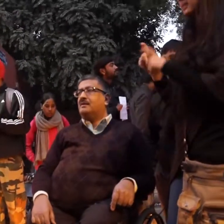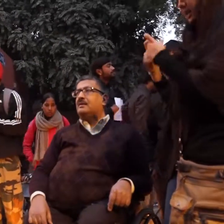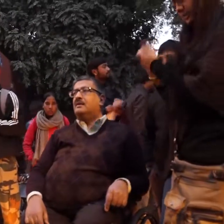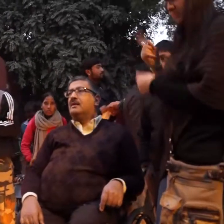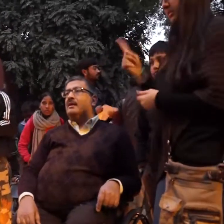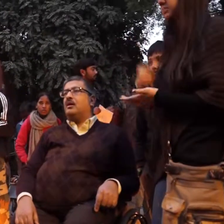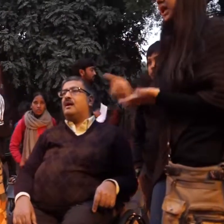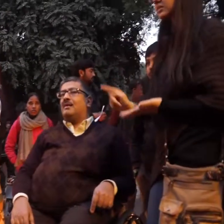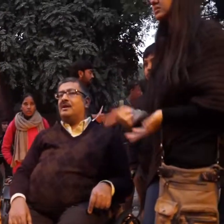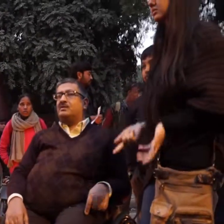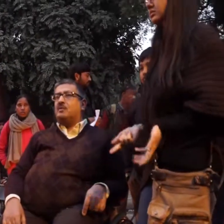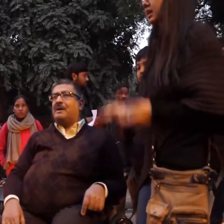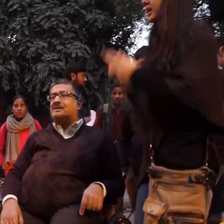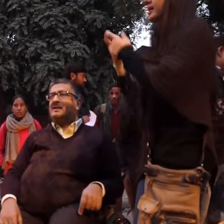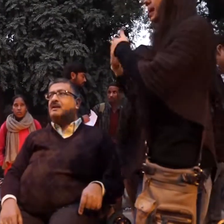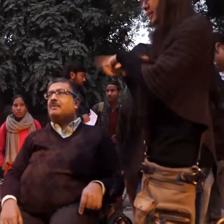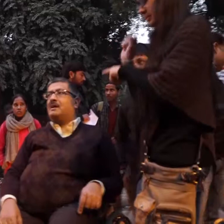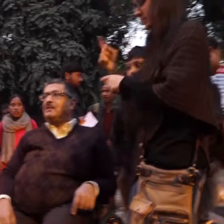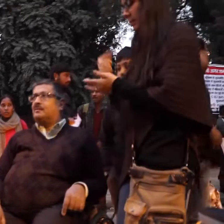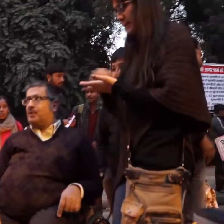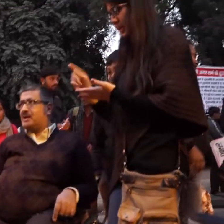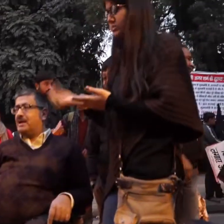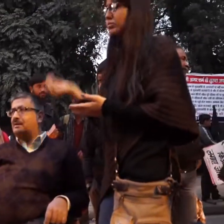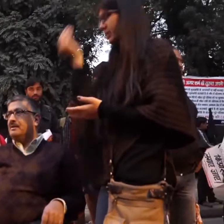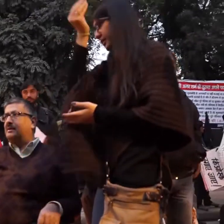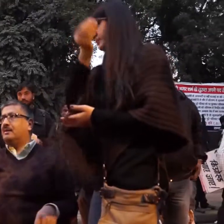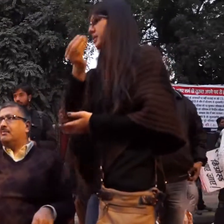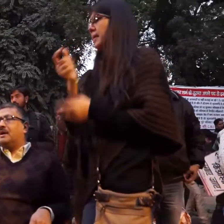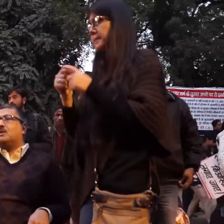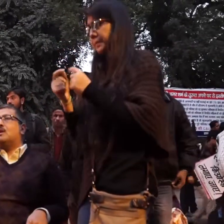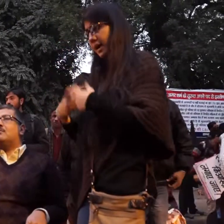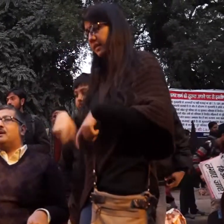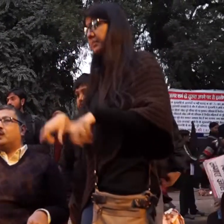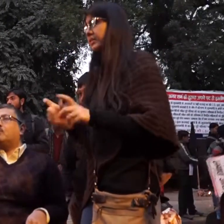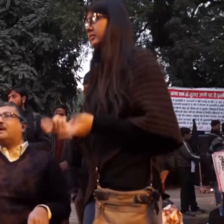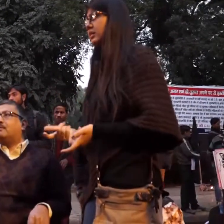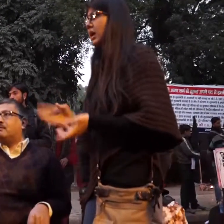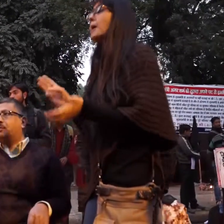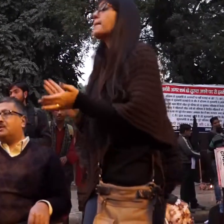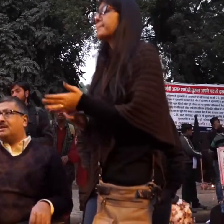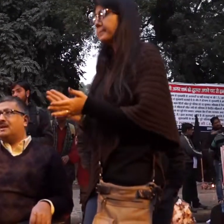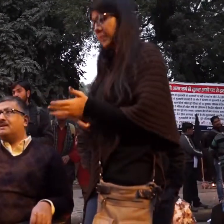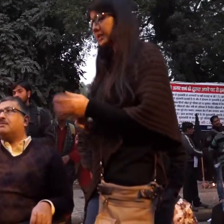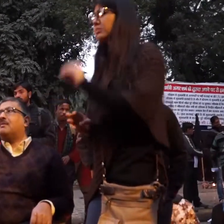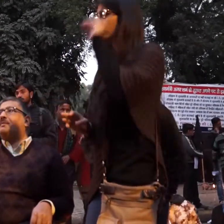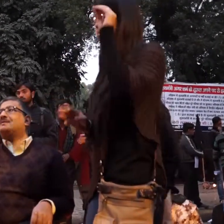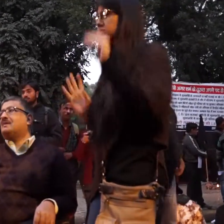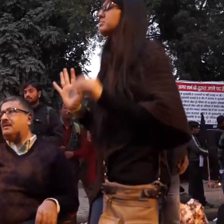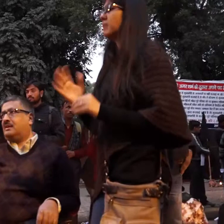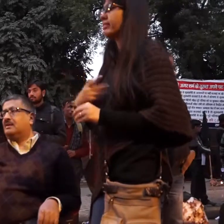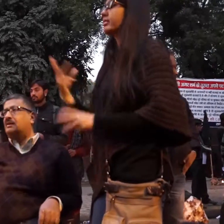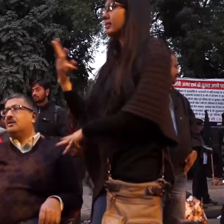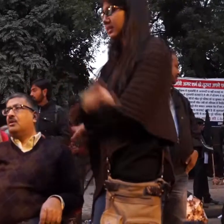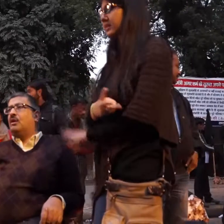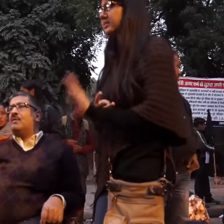करे, कैबिनेट इसको पास करके पार्लियामेंट तक पहुंचाए। मैं कहता हूं अगर मंडे को भी पार्लियामेंट में पहुंच जाता है तब भी हमारे पास